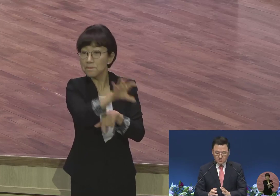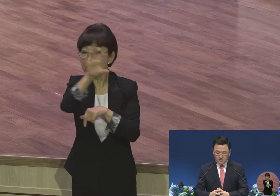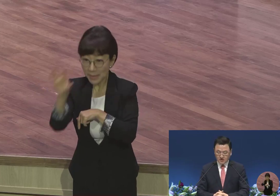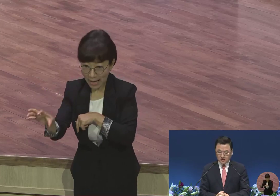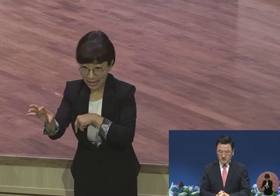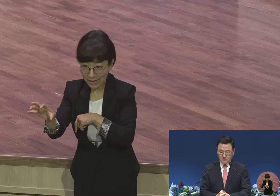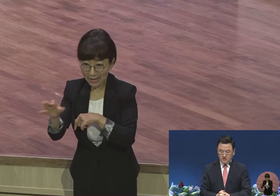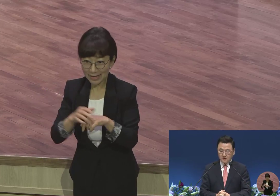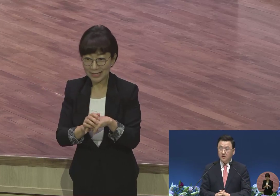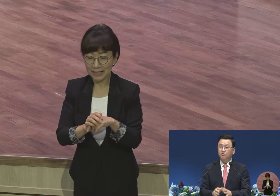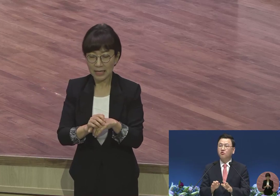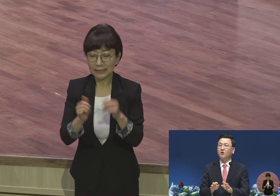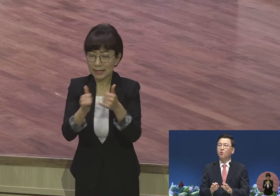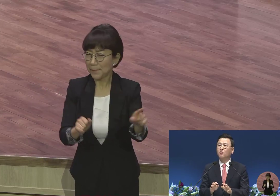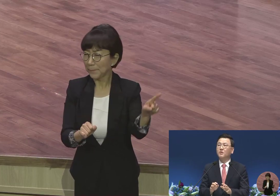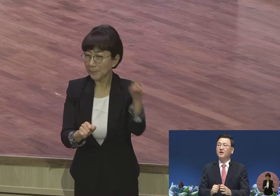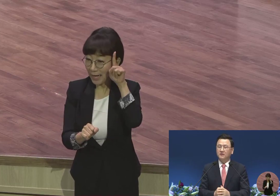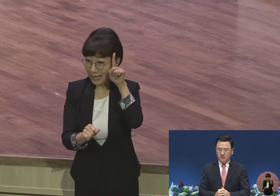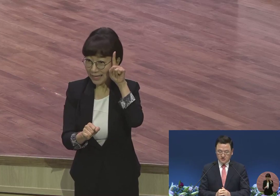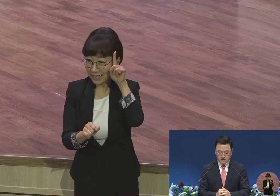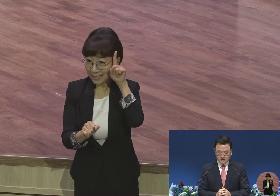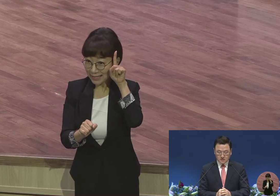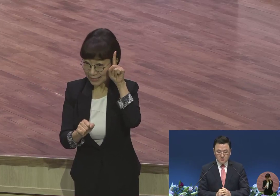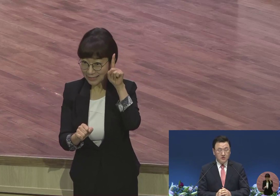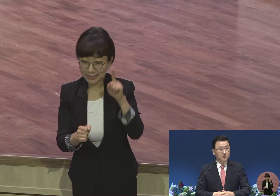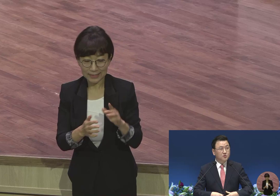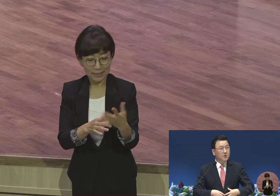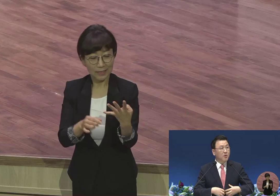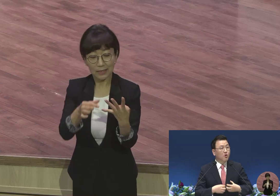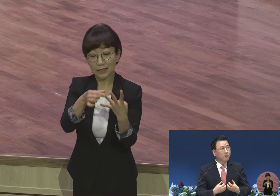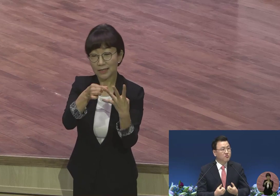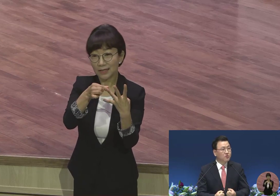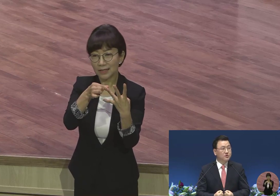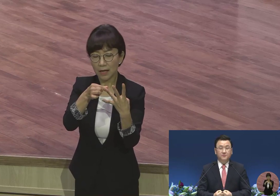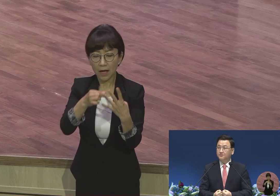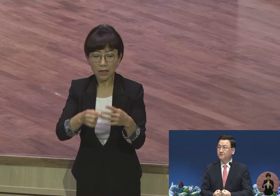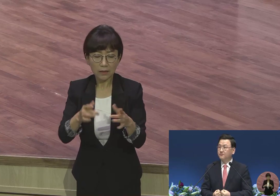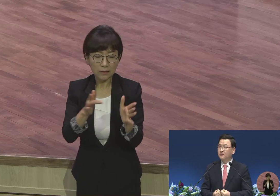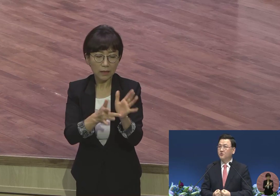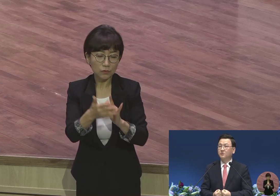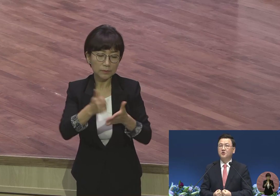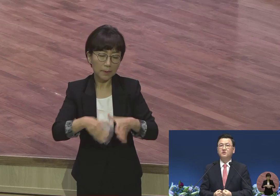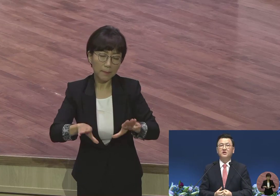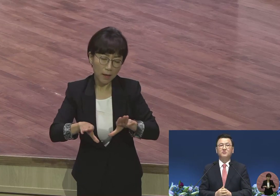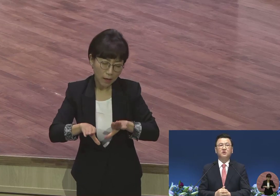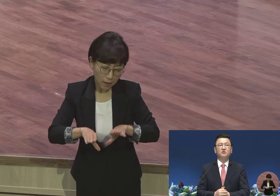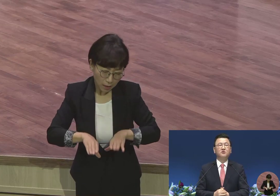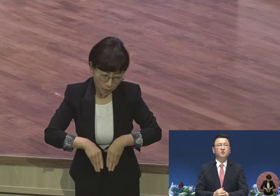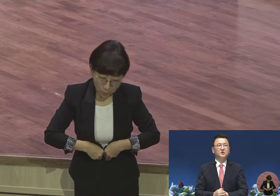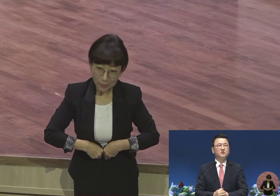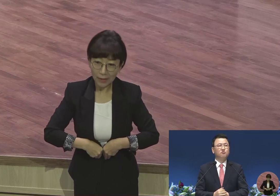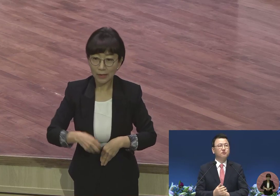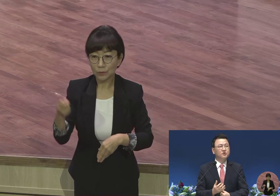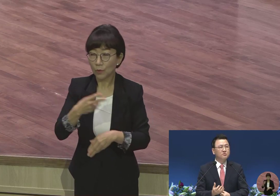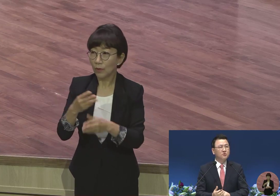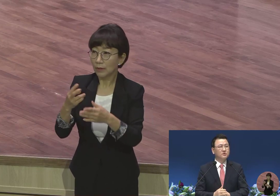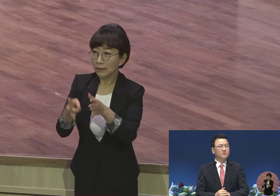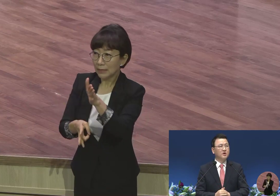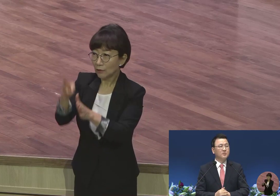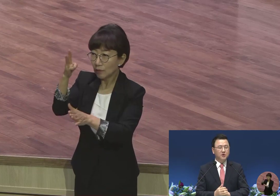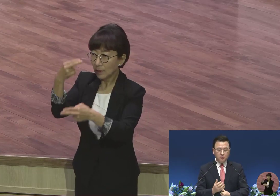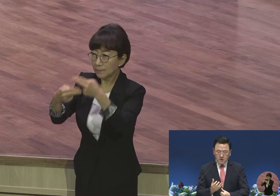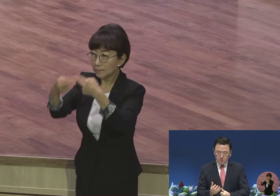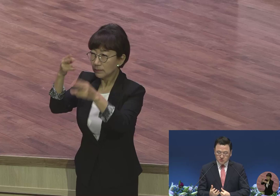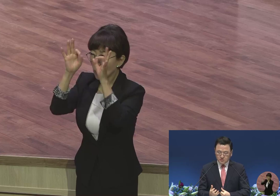인성을 강조합니다. 그리고 누가복음에만 예수님의 배고픈 모습, 또 예루살렘 성을 보면서 우시는